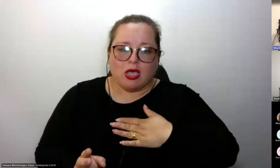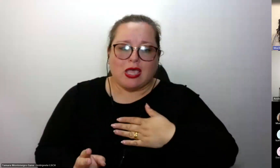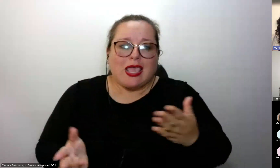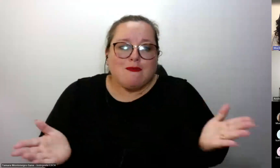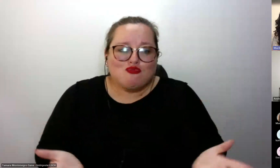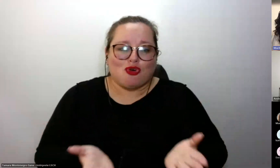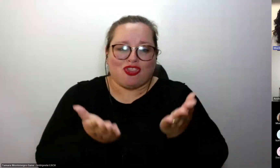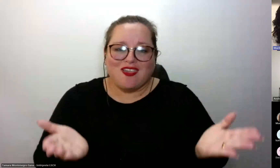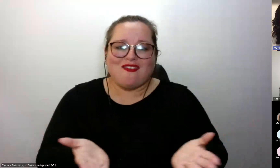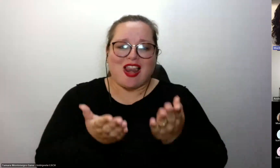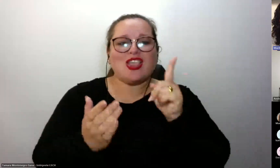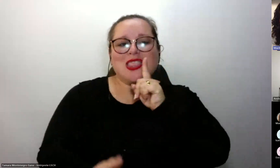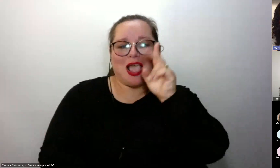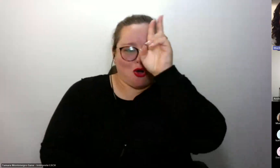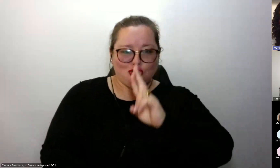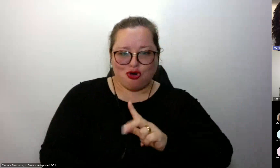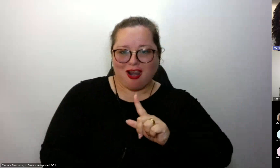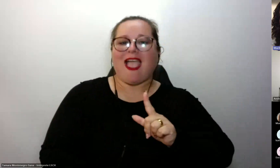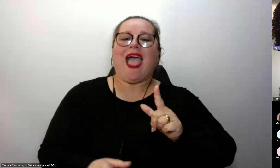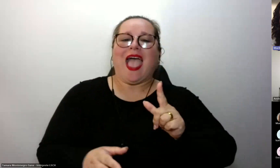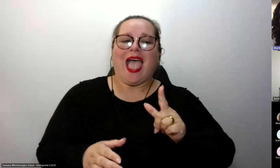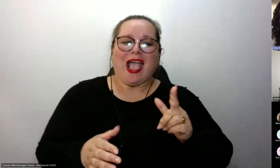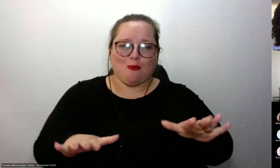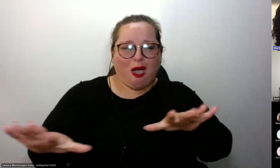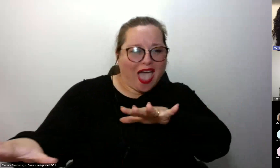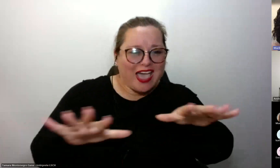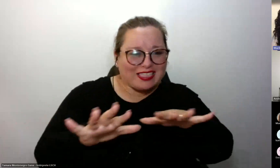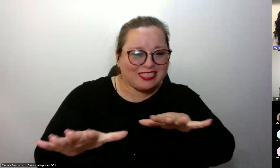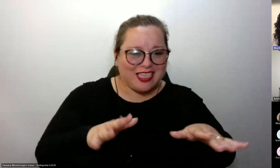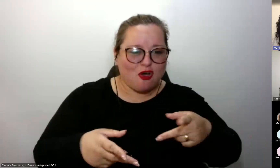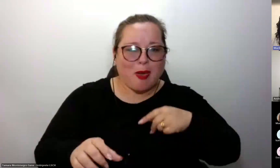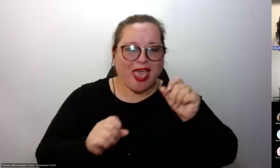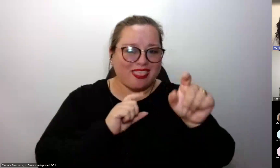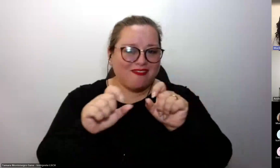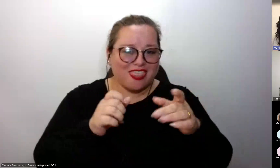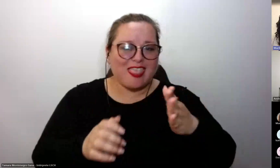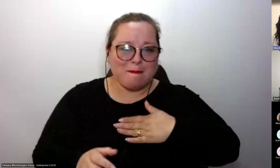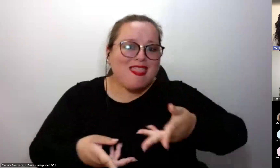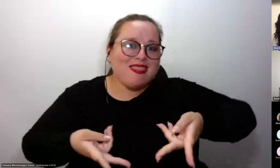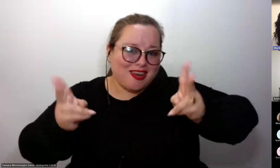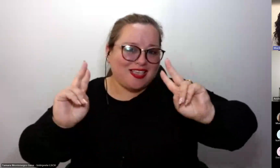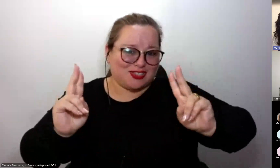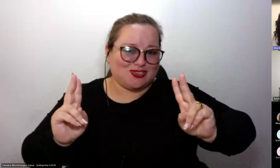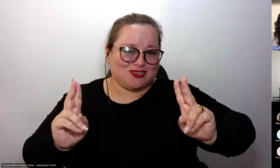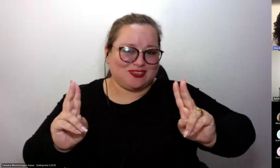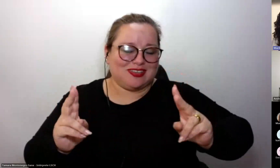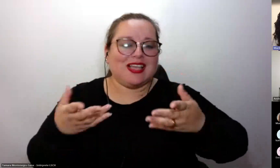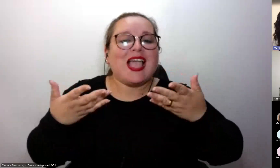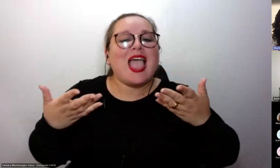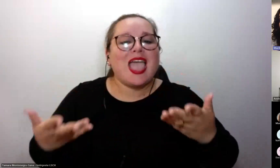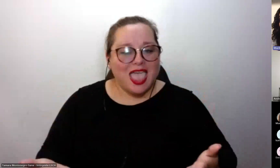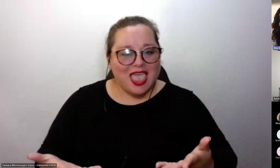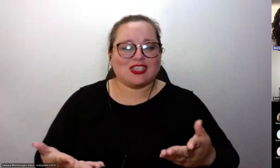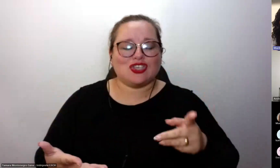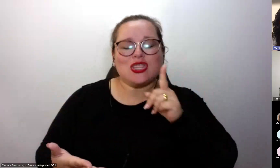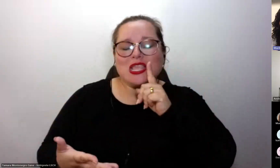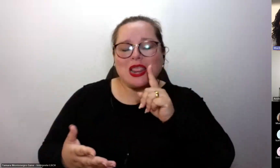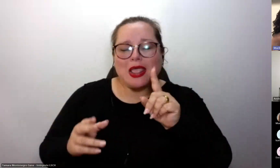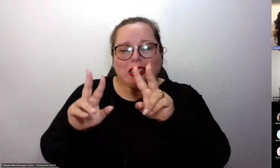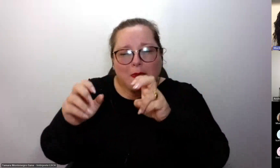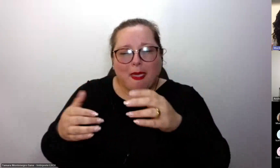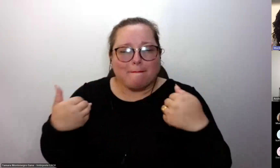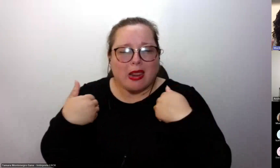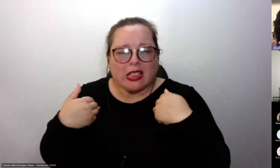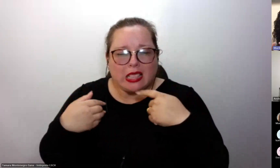tuvieran un rol activo frente a la defensa de sus derechos. Entonces eso tiene que ver con prácticas muy específicas que